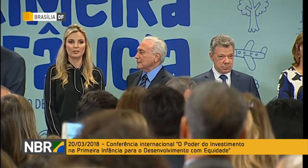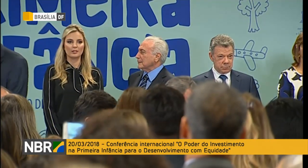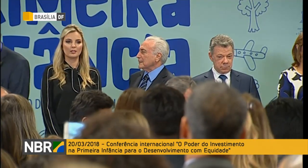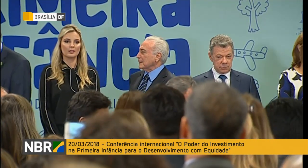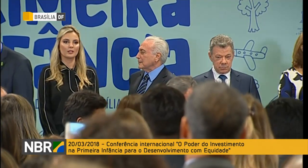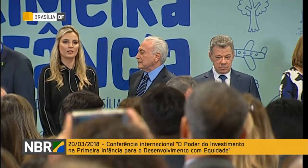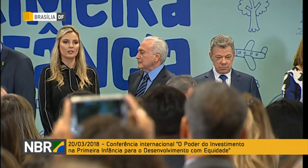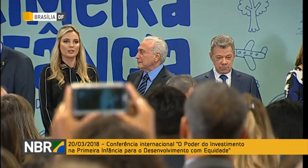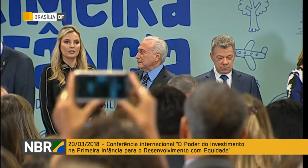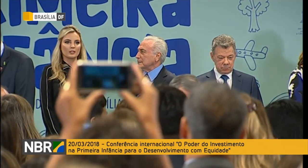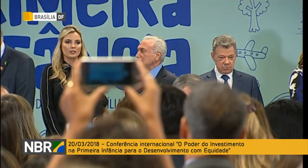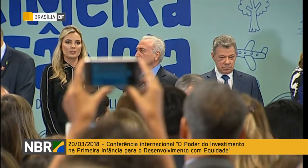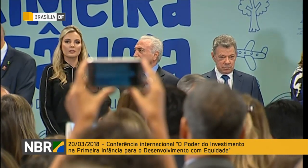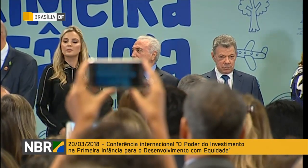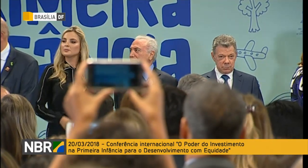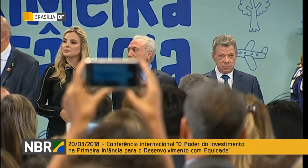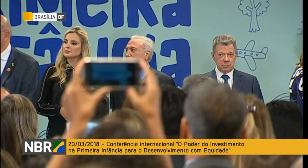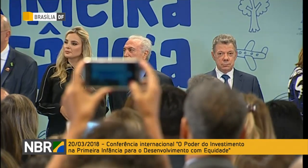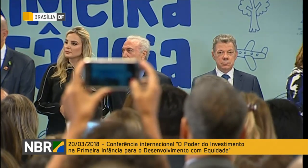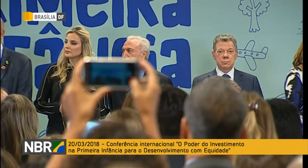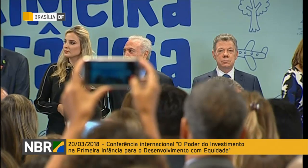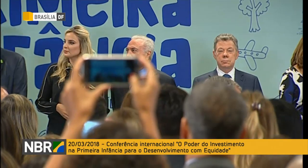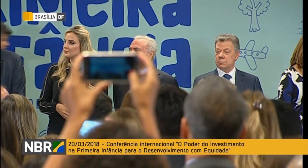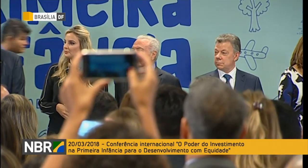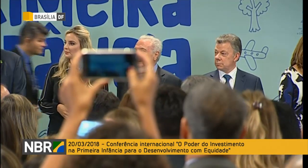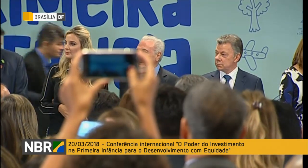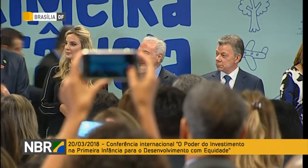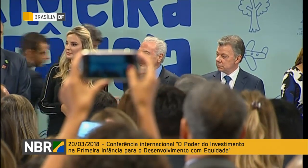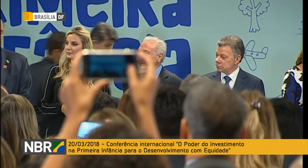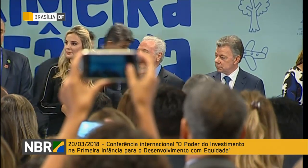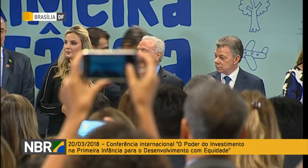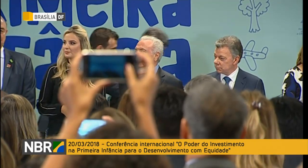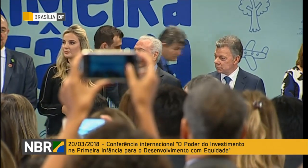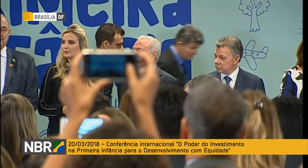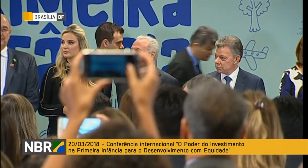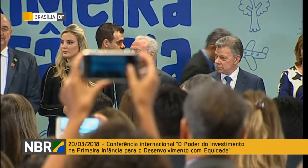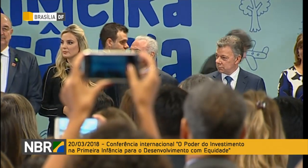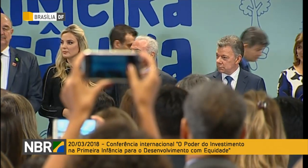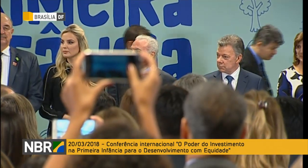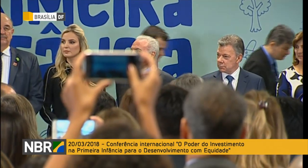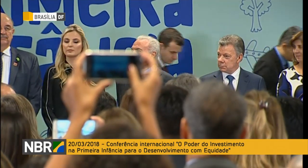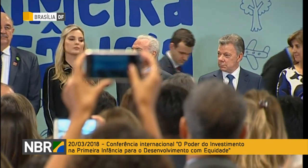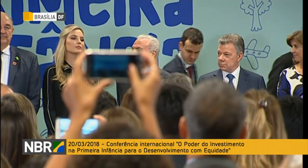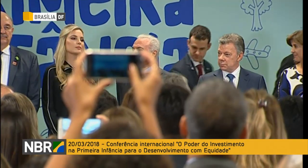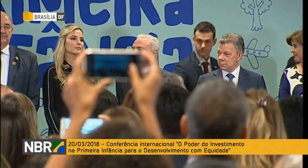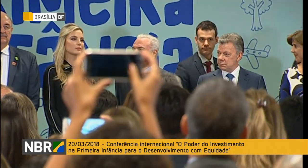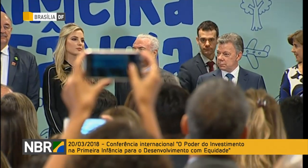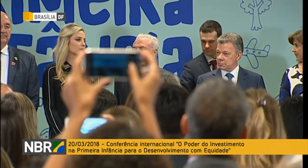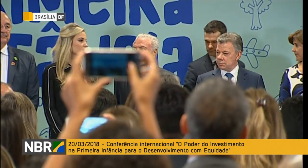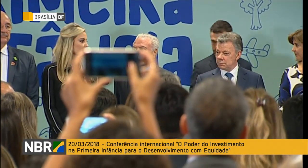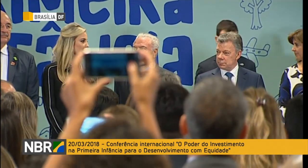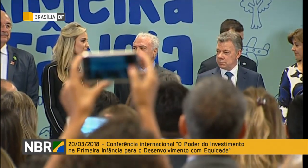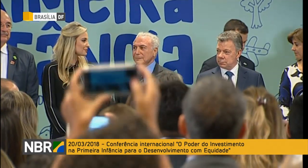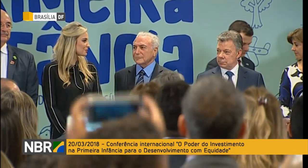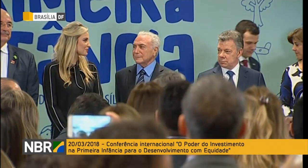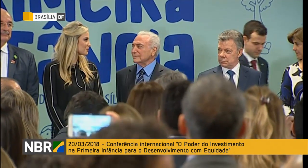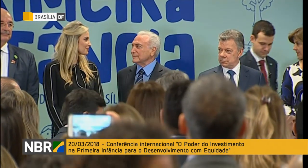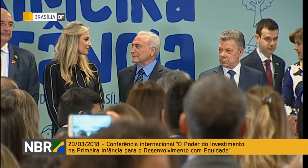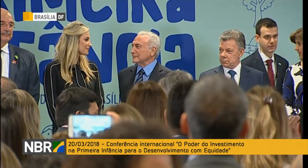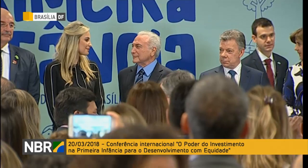Fabiancic, representante do Programa das Nações Unidas para o Desenvolvimento, PNUD.